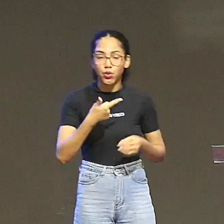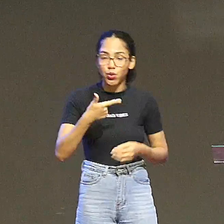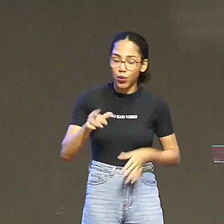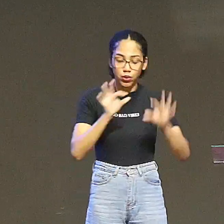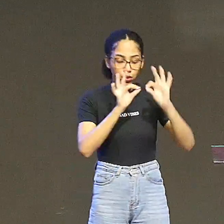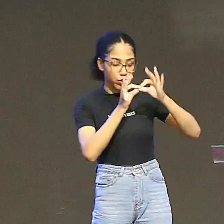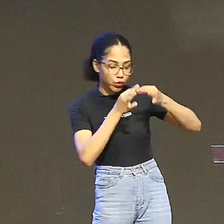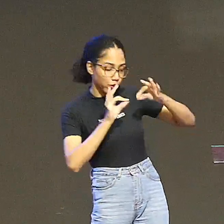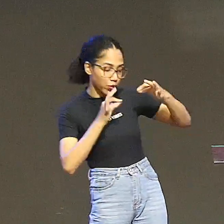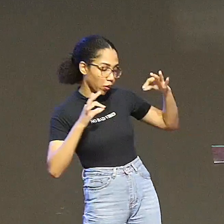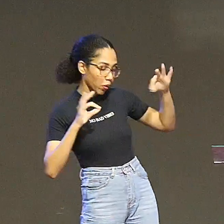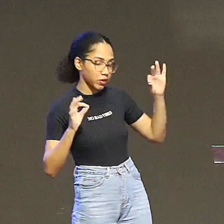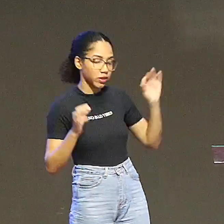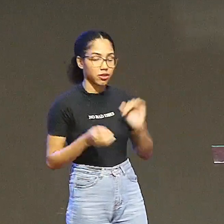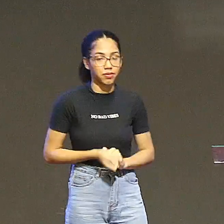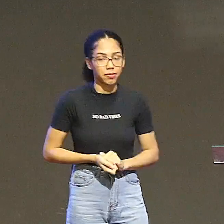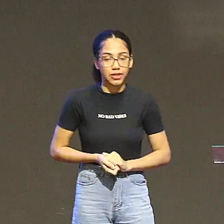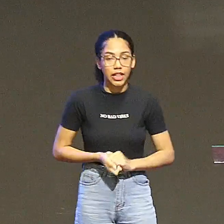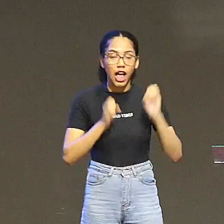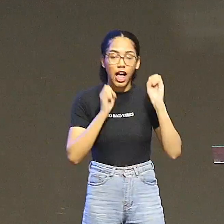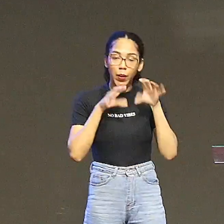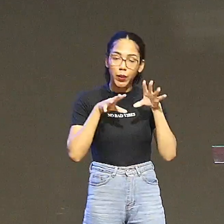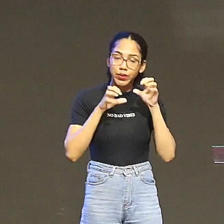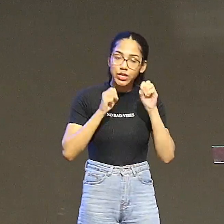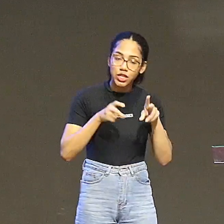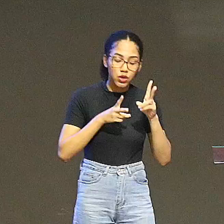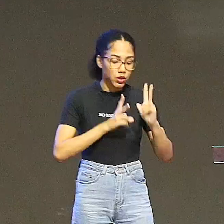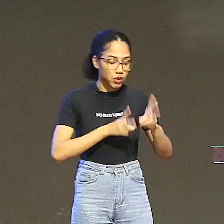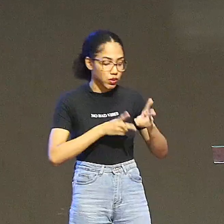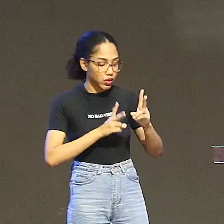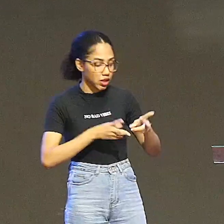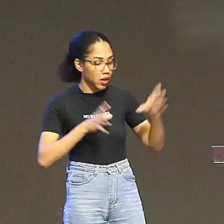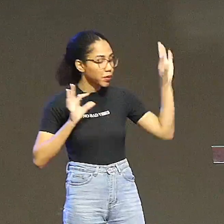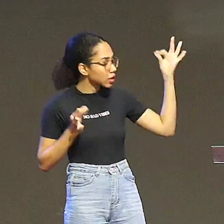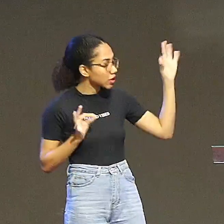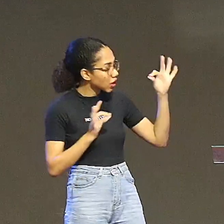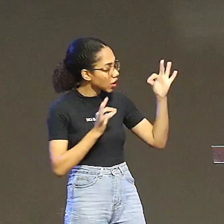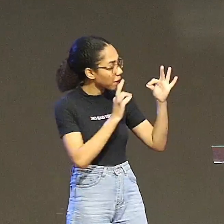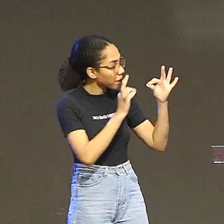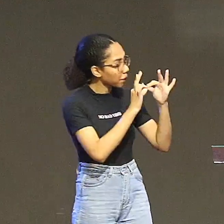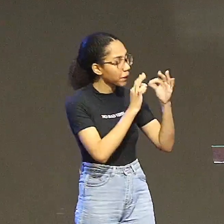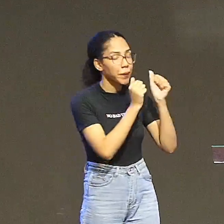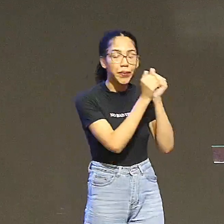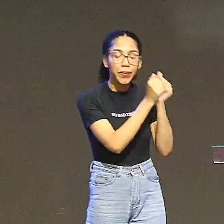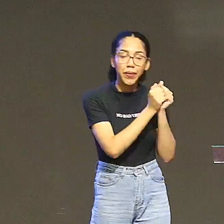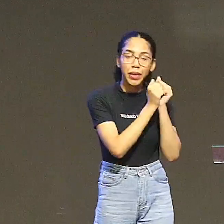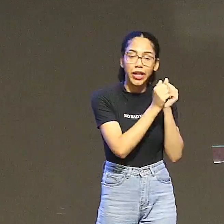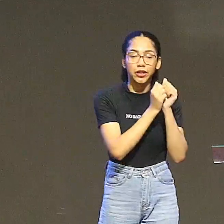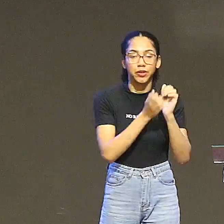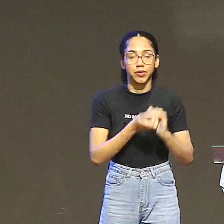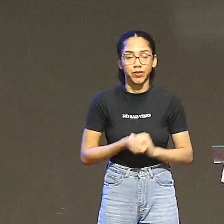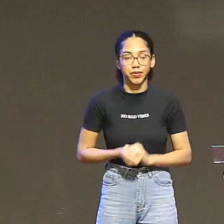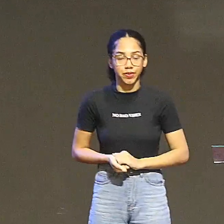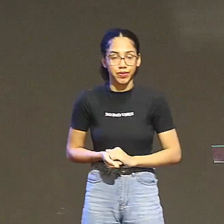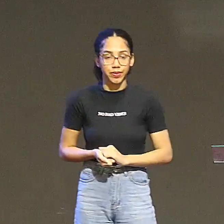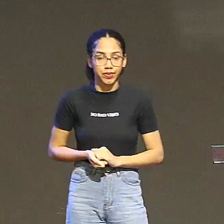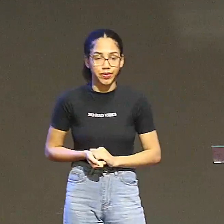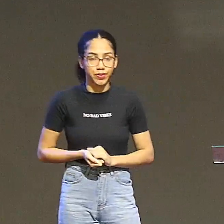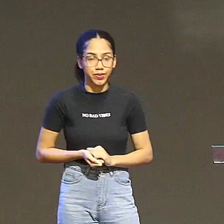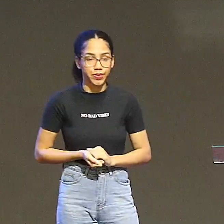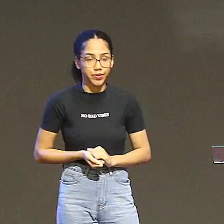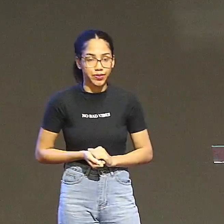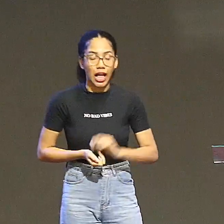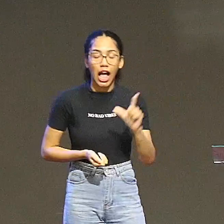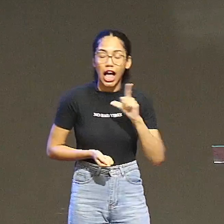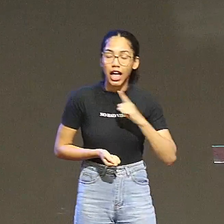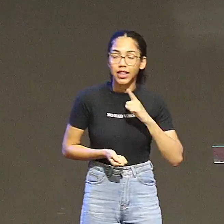aegar a Deus e ele se chegará existem meus irmãos bos tremendas da